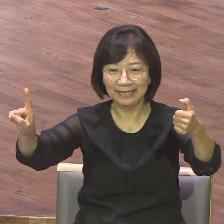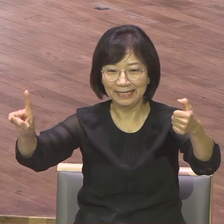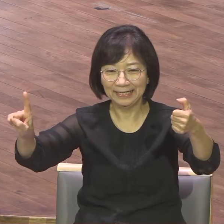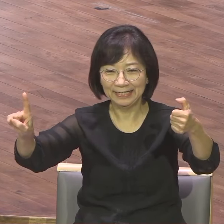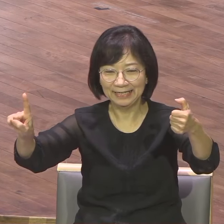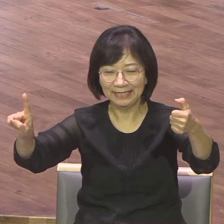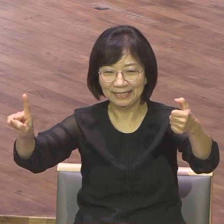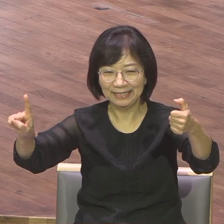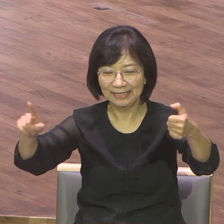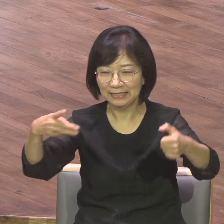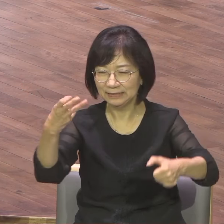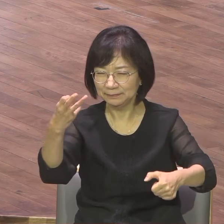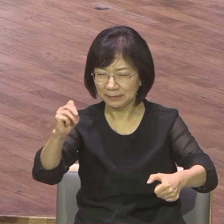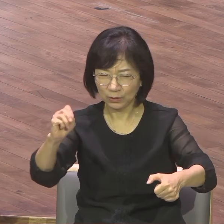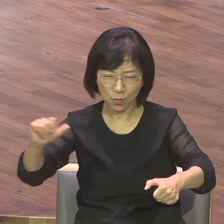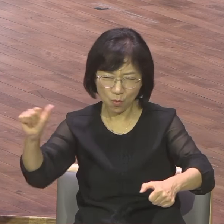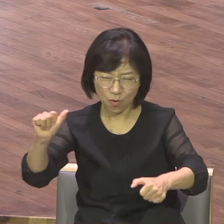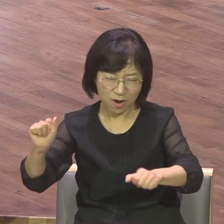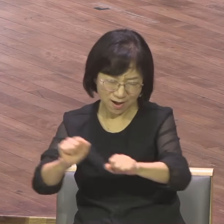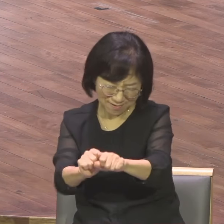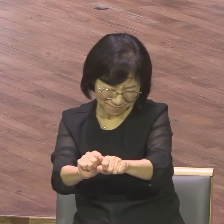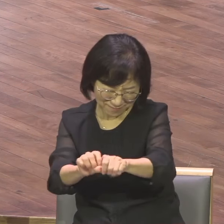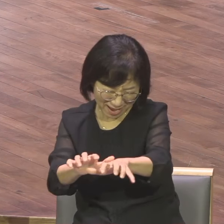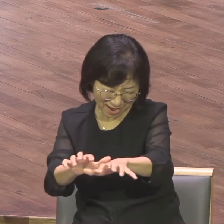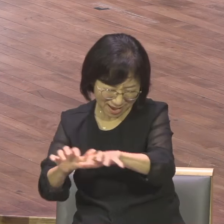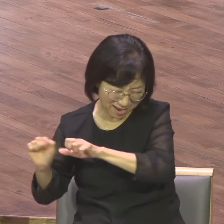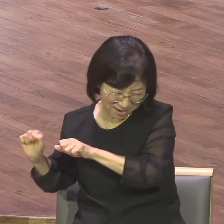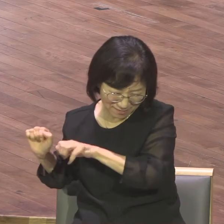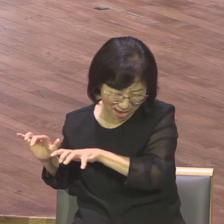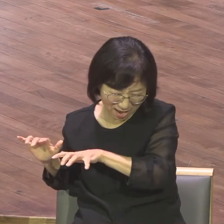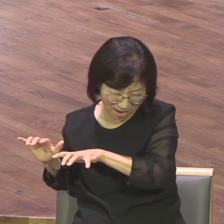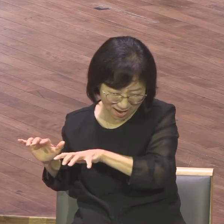오는데 300명. 그것도 총칼 이런 거 없어.